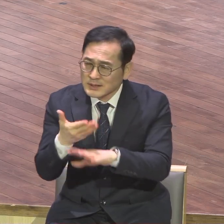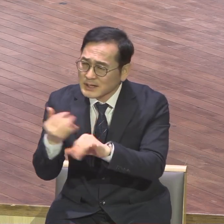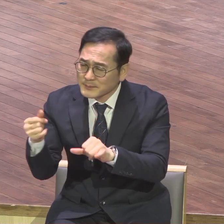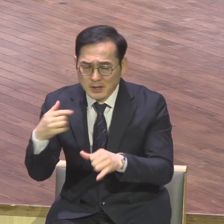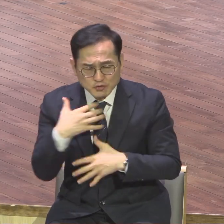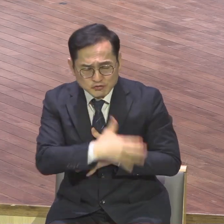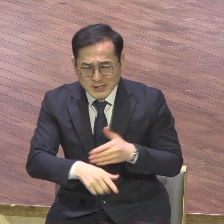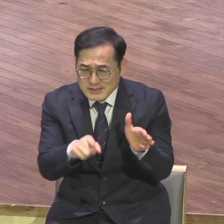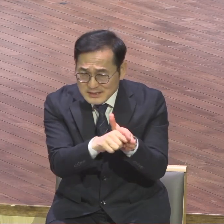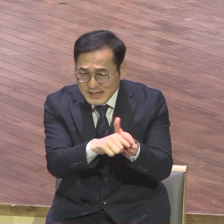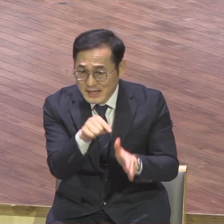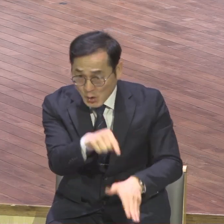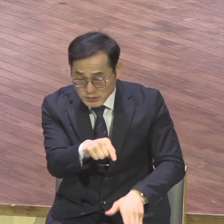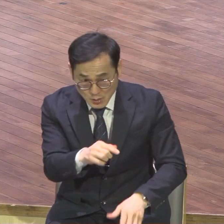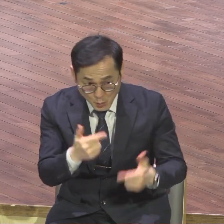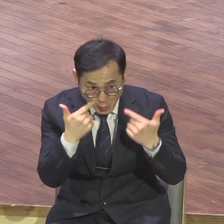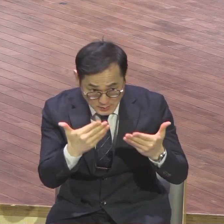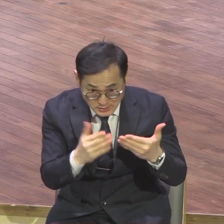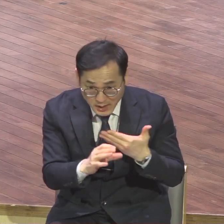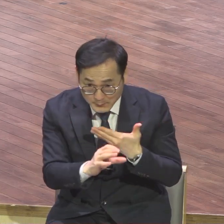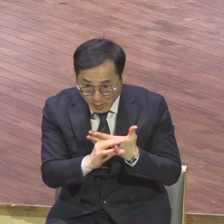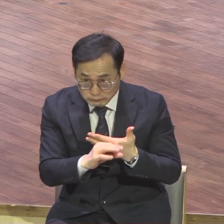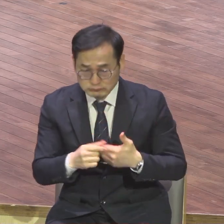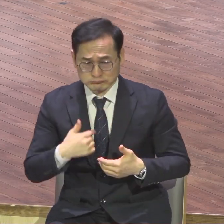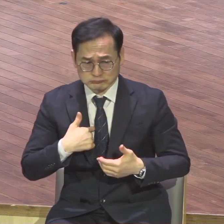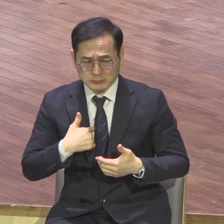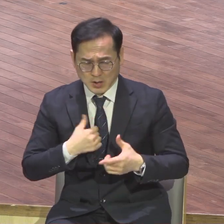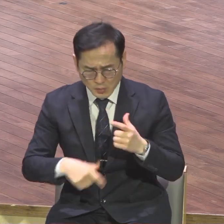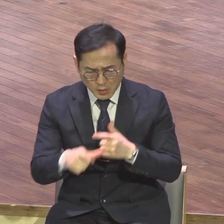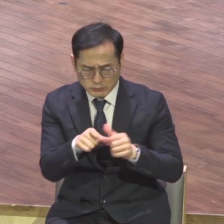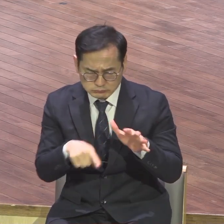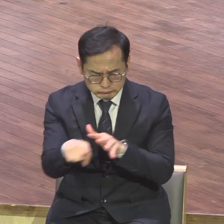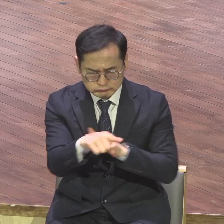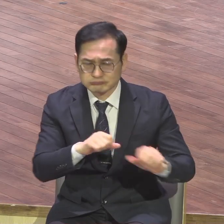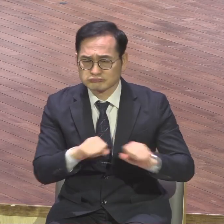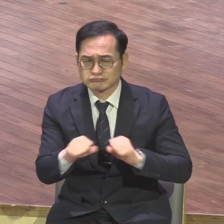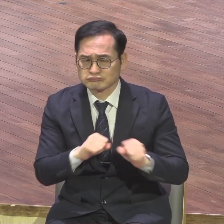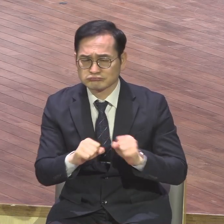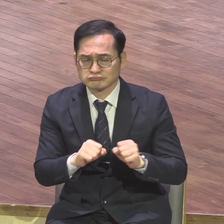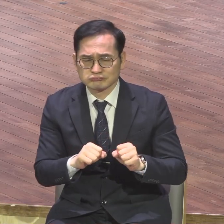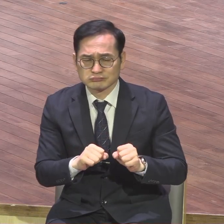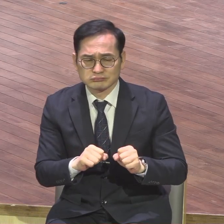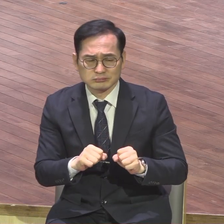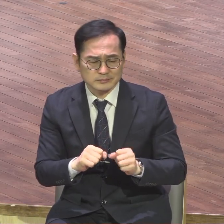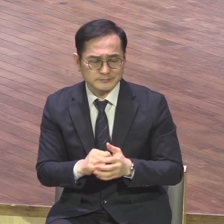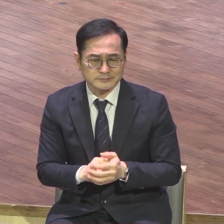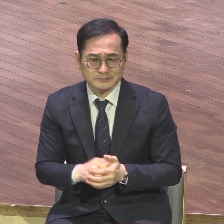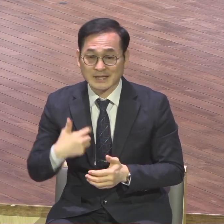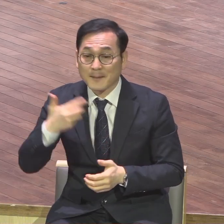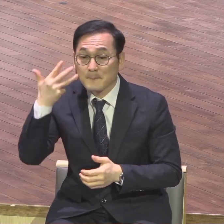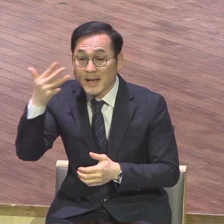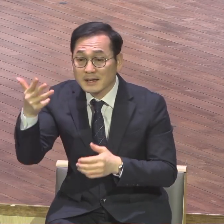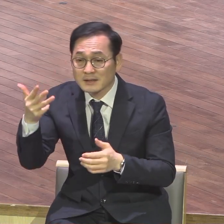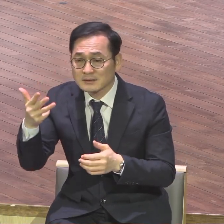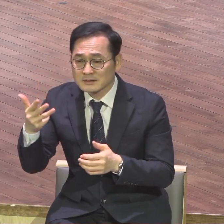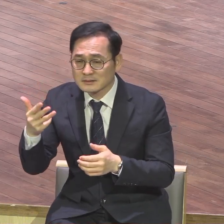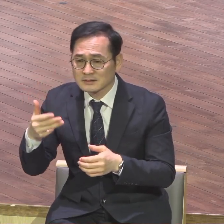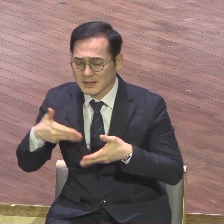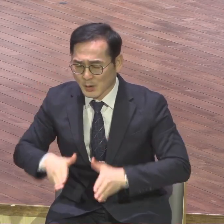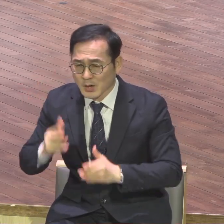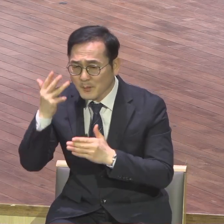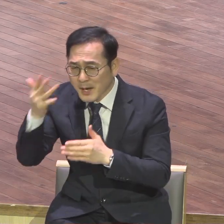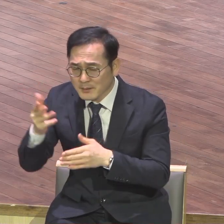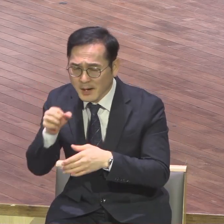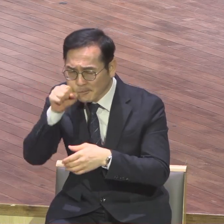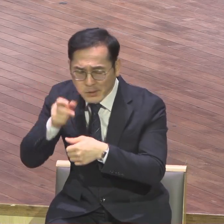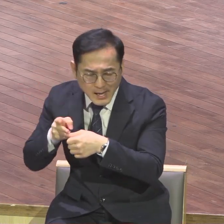이가 육체를 신뢰할 것이 있는 줄로 생각하면 나는 더욱 그러하리니, 나는 8일 만에 할례를 받고 이스라엘